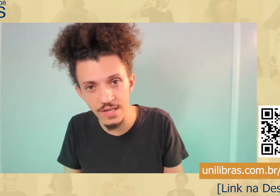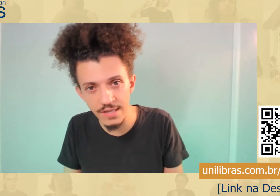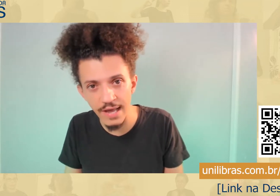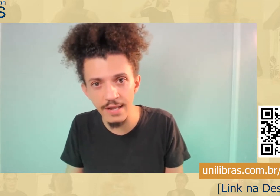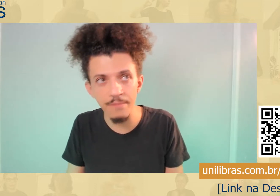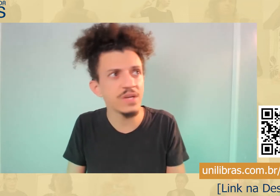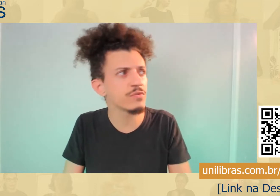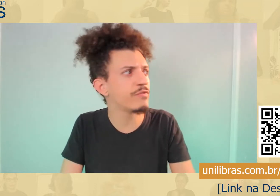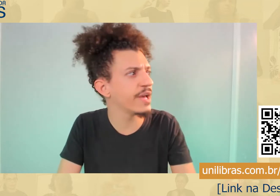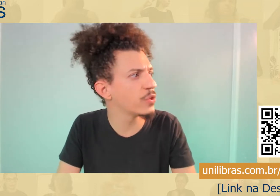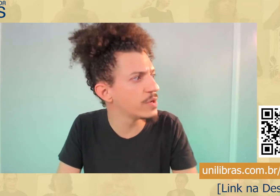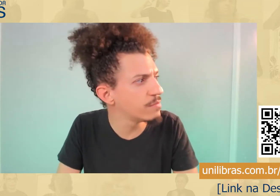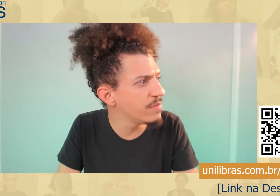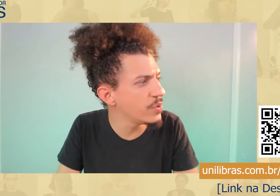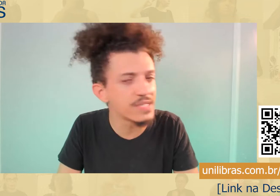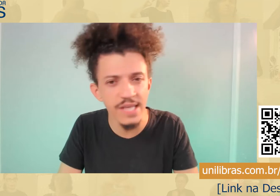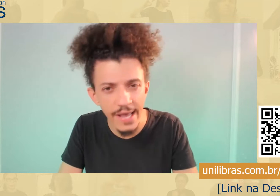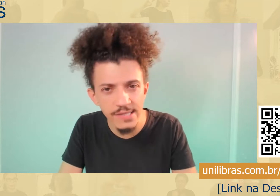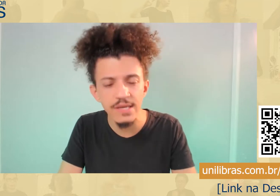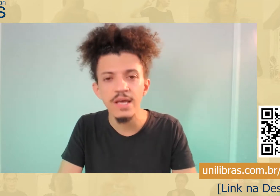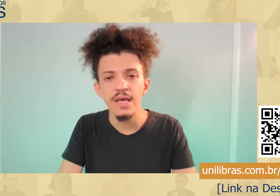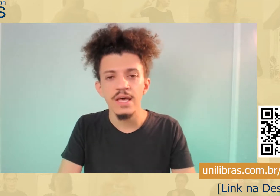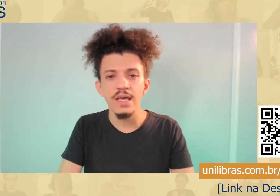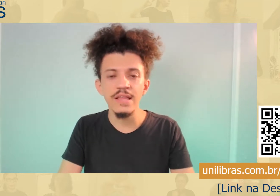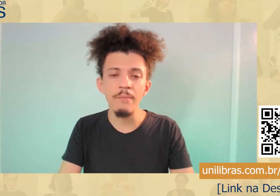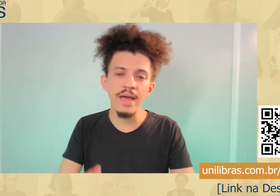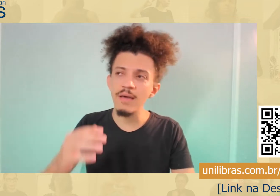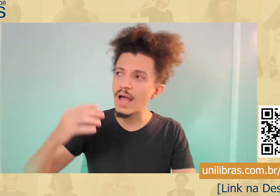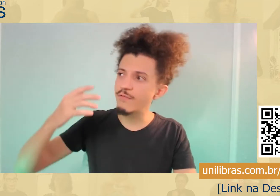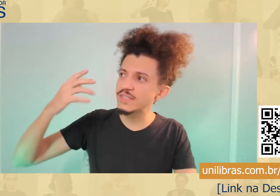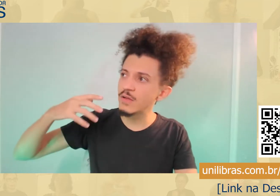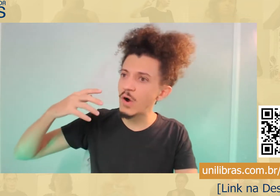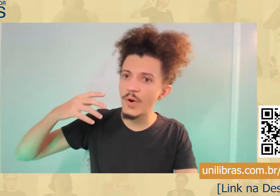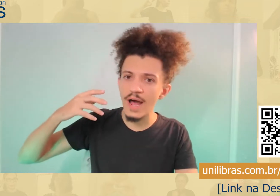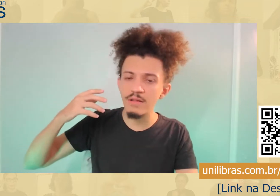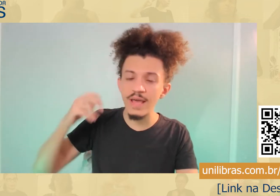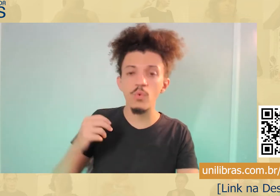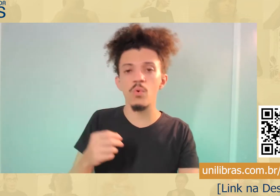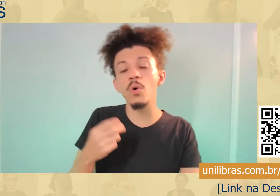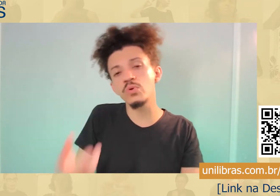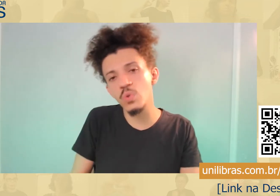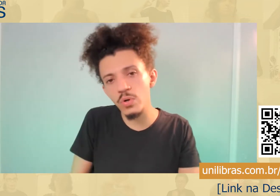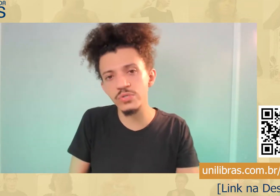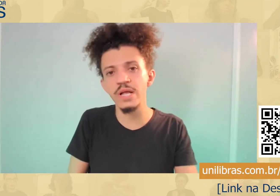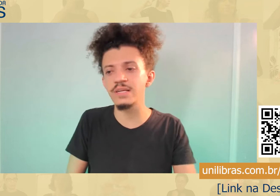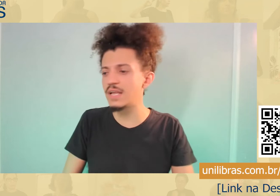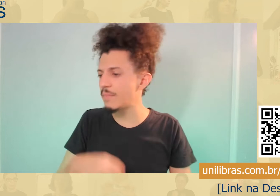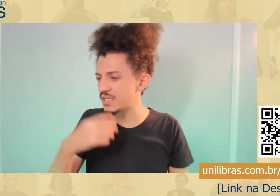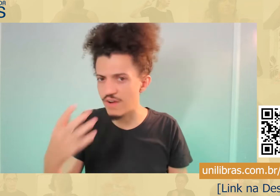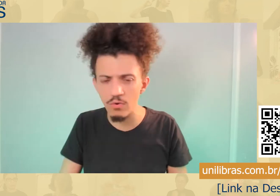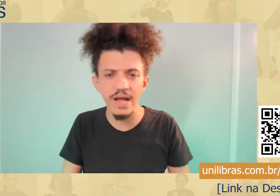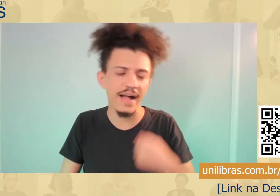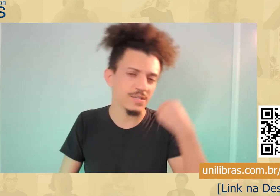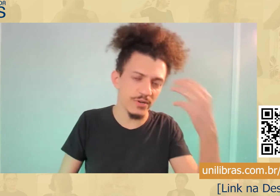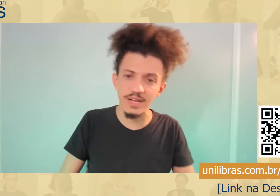Federal de Santa Catarina. Isso foi em 2006. E também ela foi sendo incorporada em outros cursos de Letras